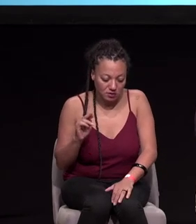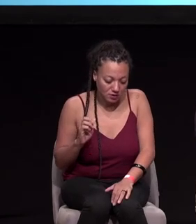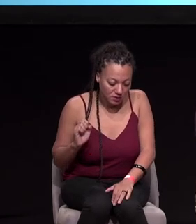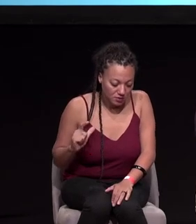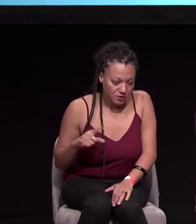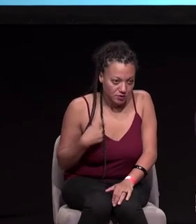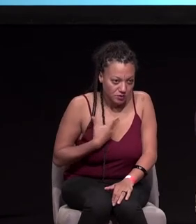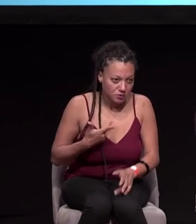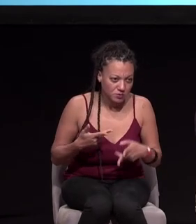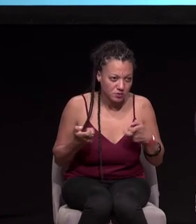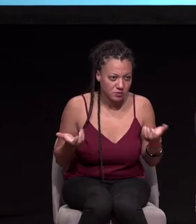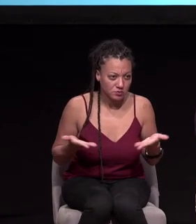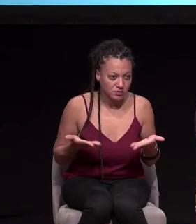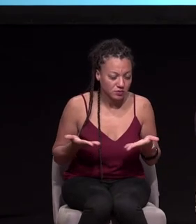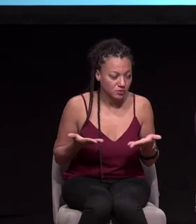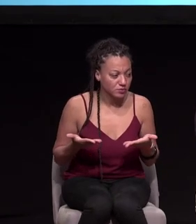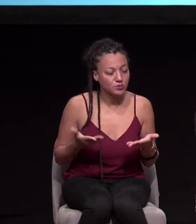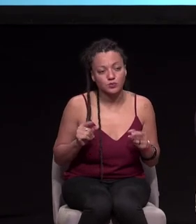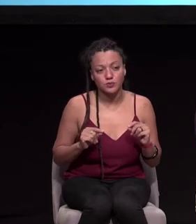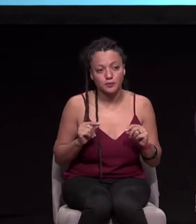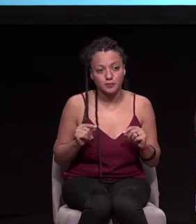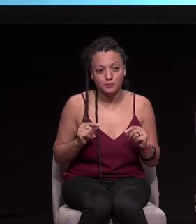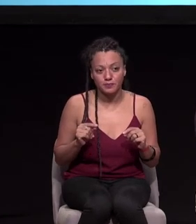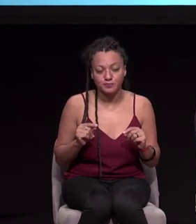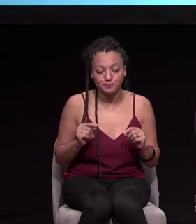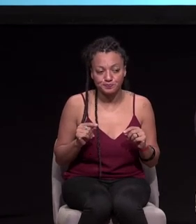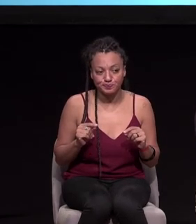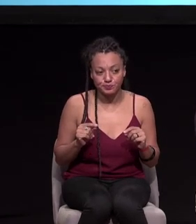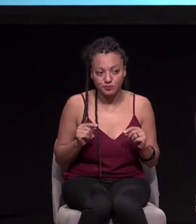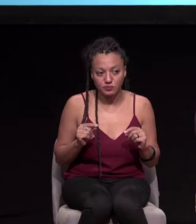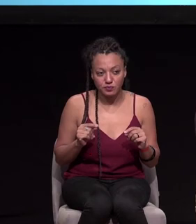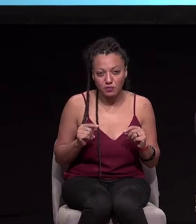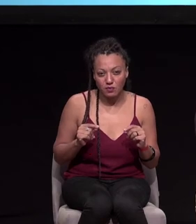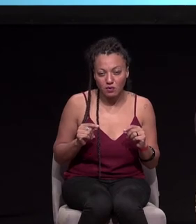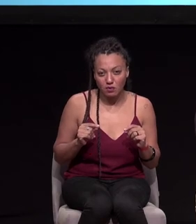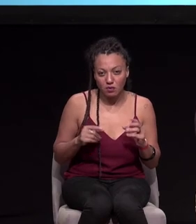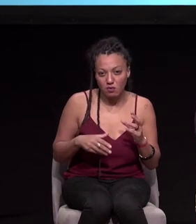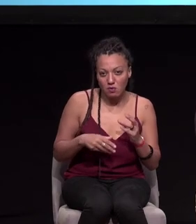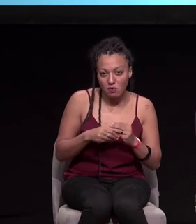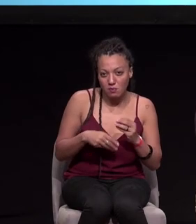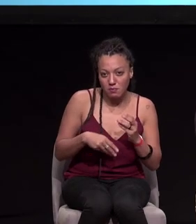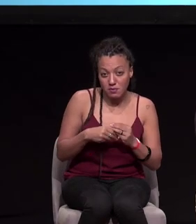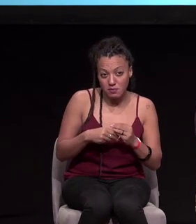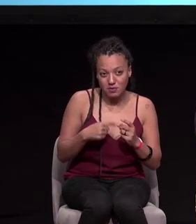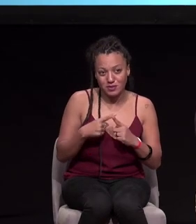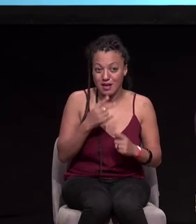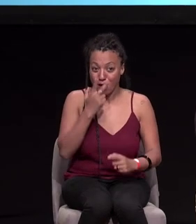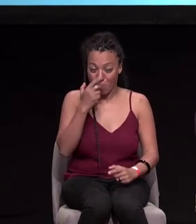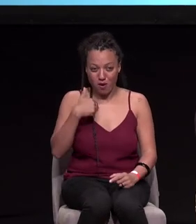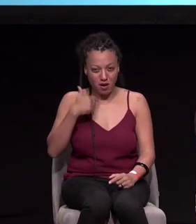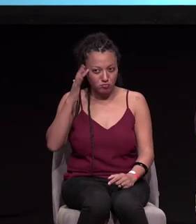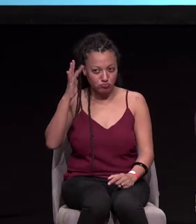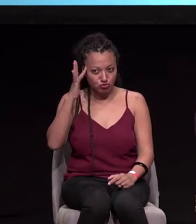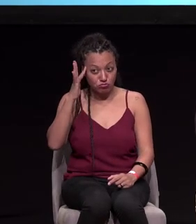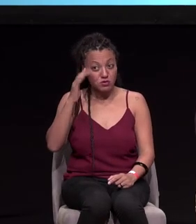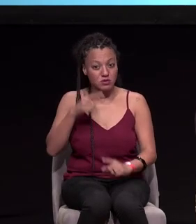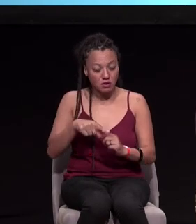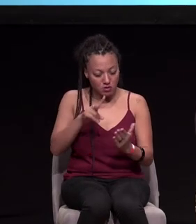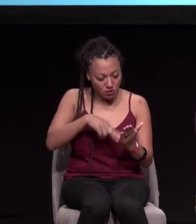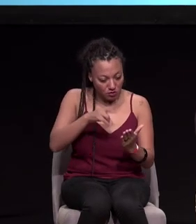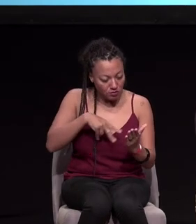gente percebe hoje em dia né é uma espécie de estudo que complementa e amplia a nossa percepção por exemplo em relação às imagens